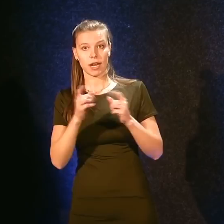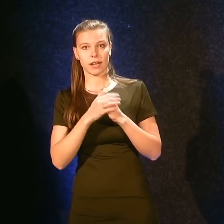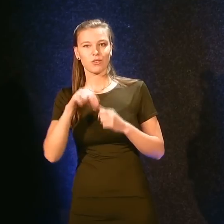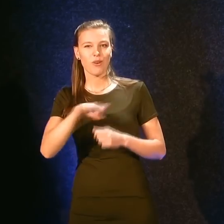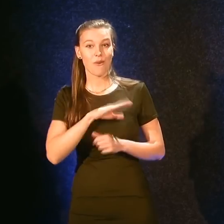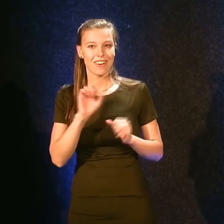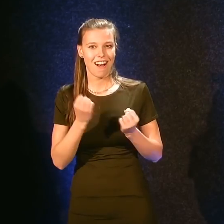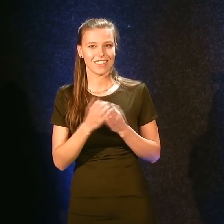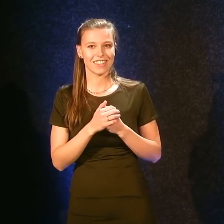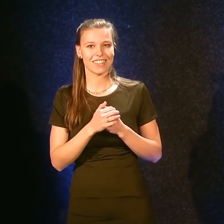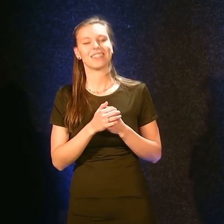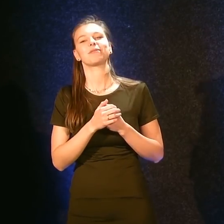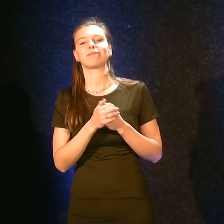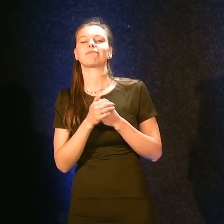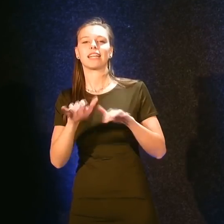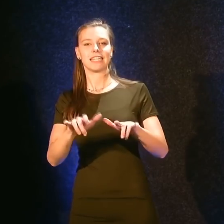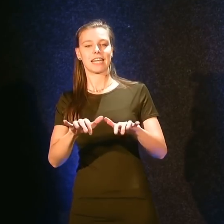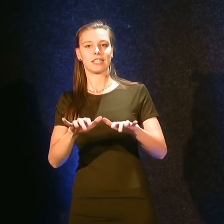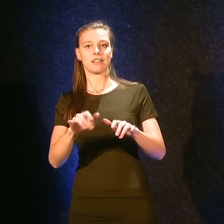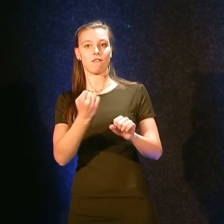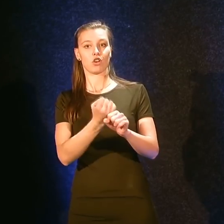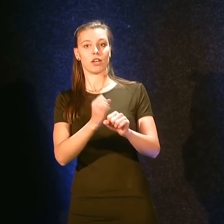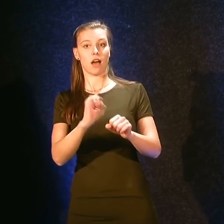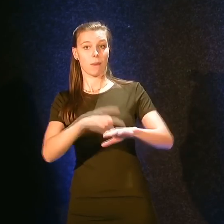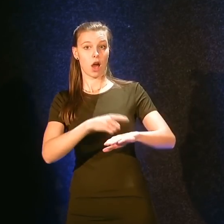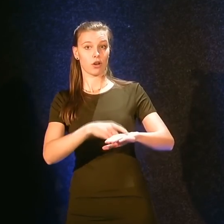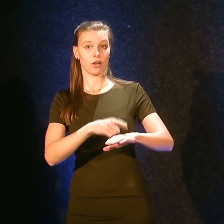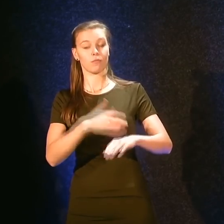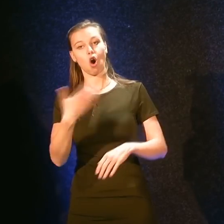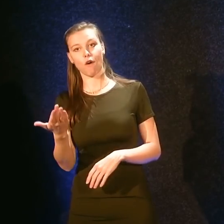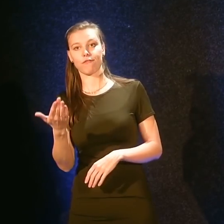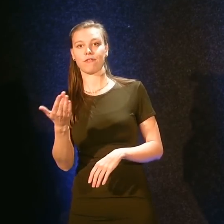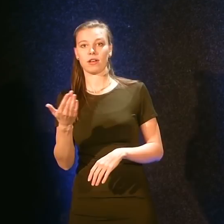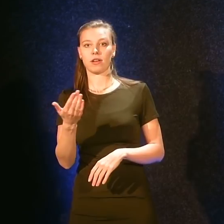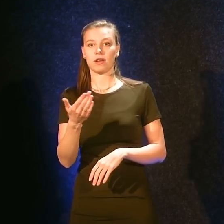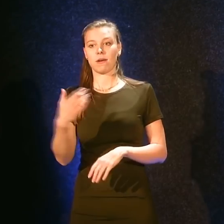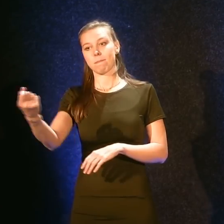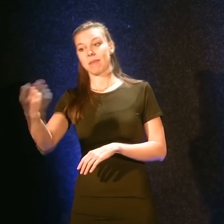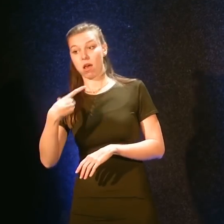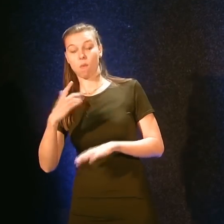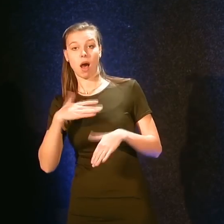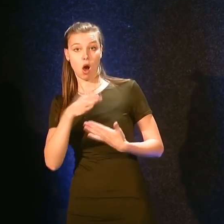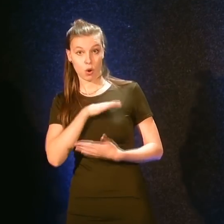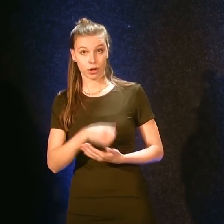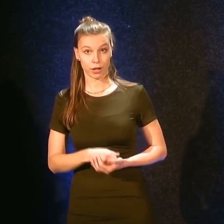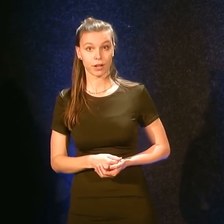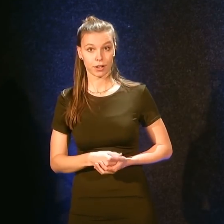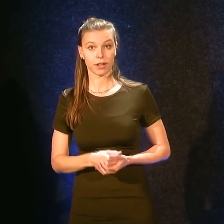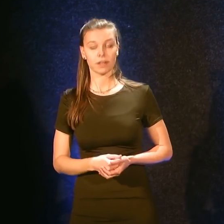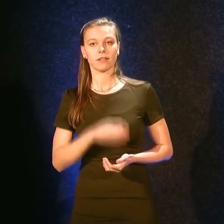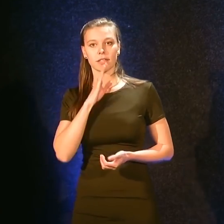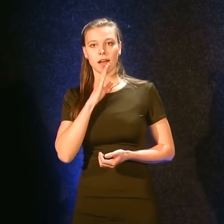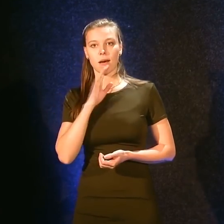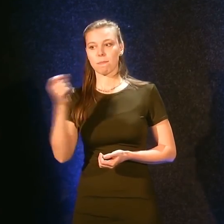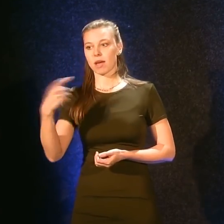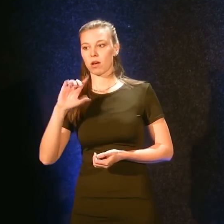ook. Dat kan ook via de chatfunctie. We kunnen het ook via de mail doen. Als je ons mailt, dan kunnen we zelfs